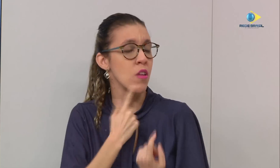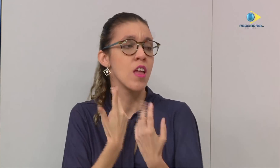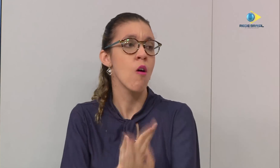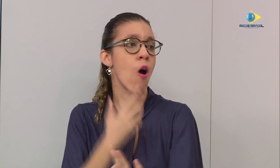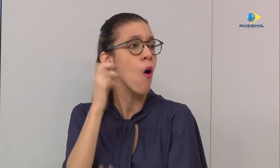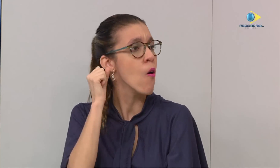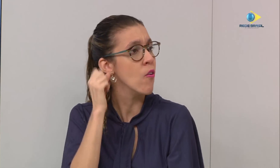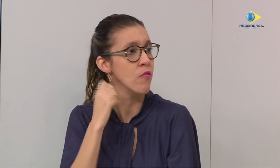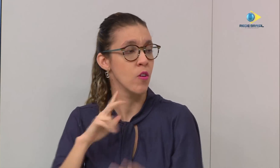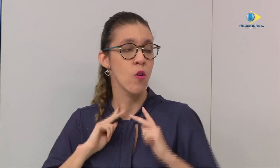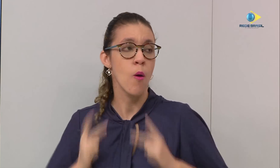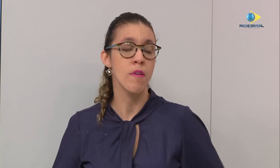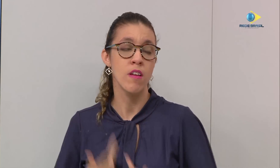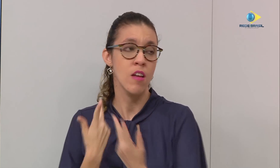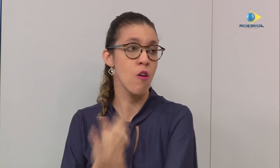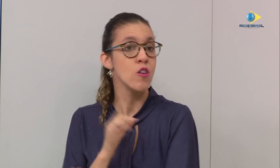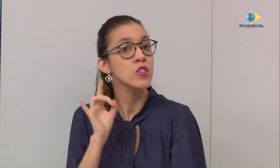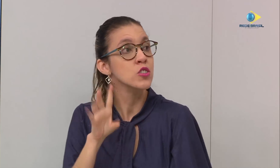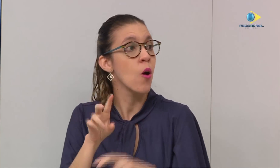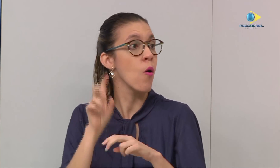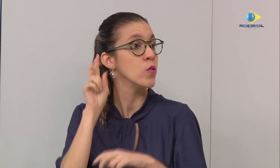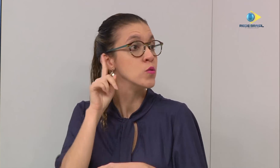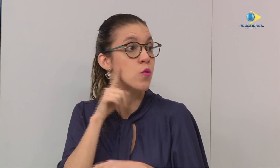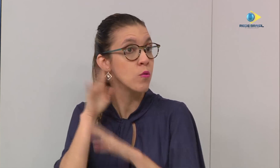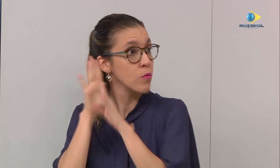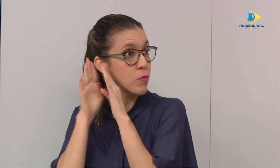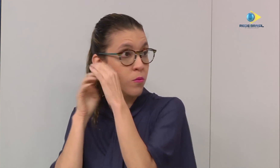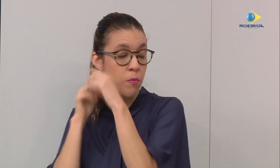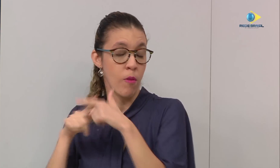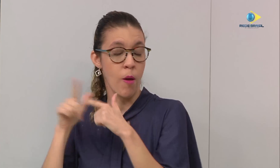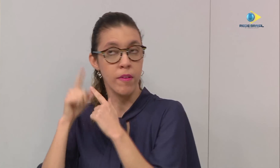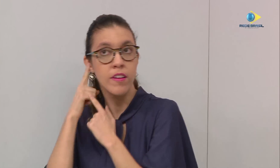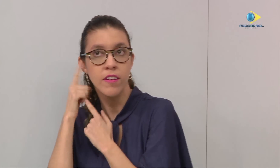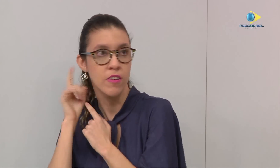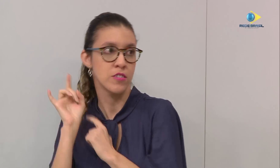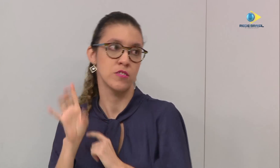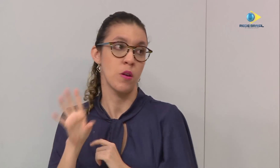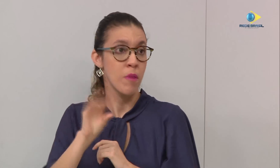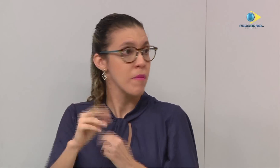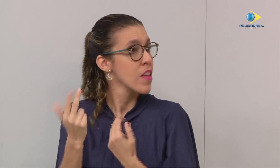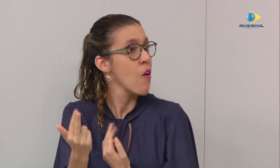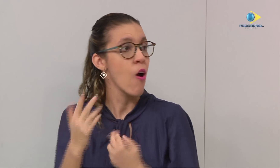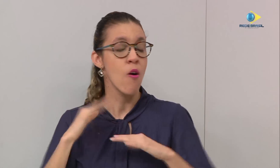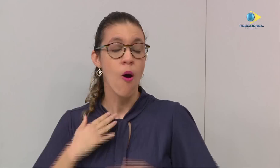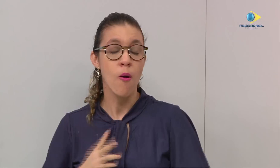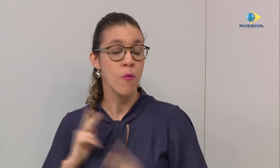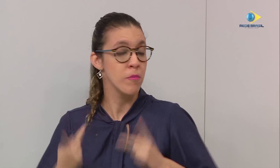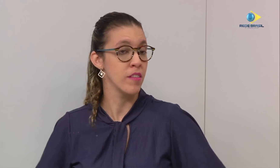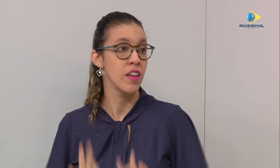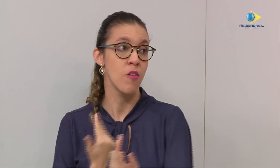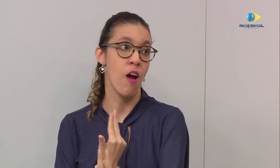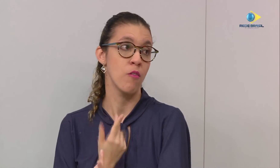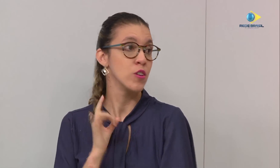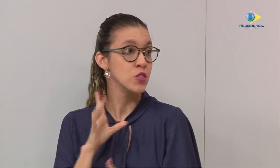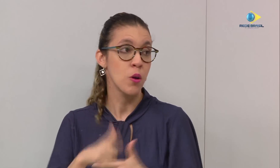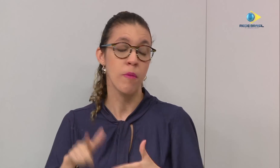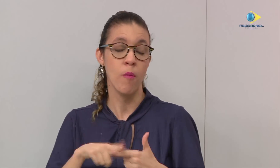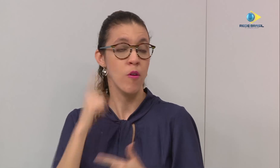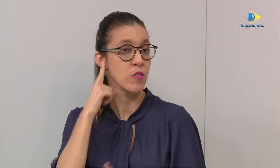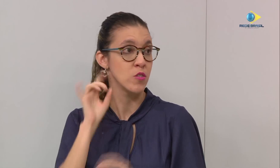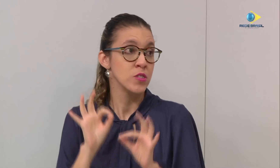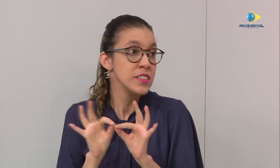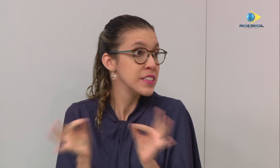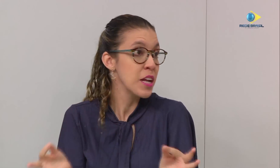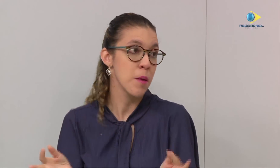Mas eu sou igual, eu sou surda, mas eu sou igual a qualquer ouvinte. Eu só tenho um problema na audição, mas o meu corpo